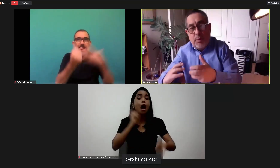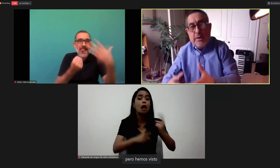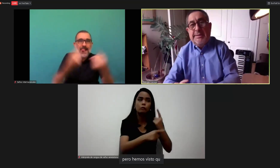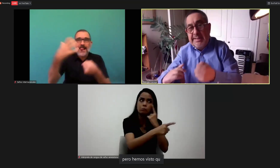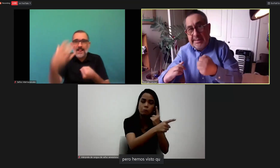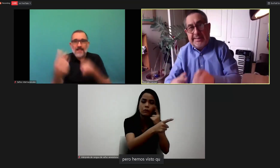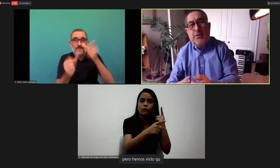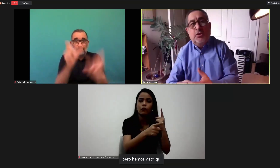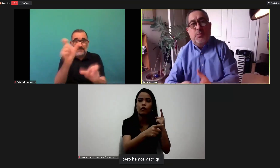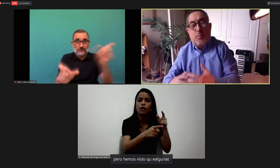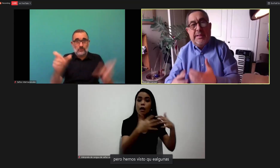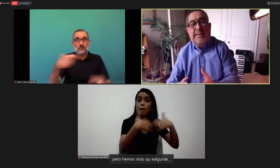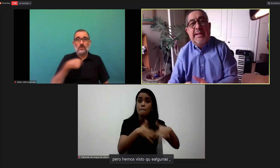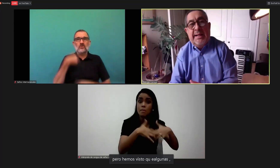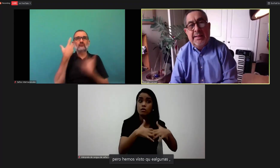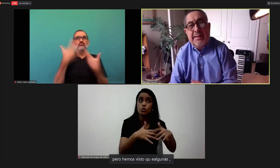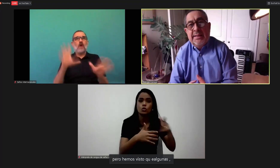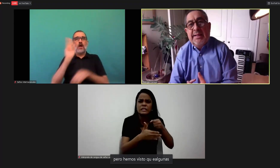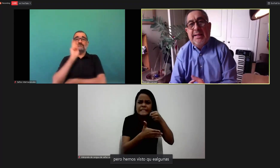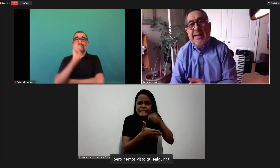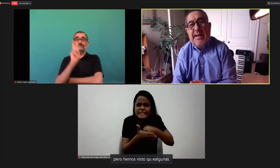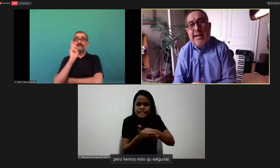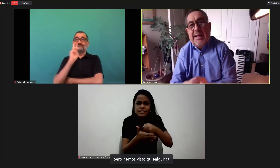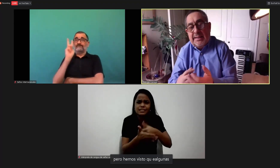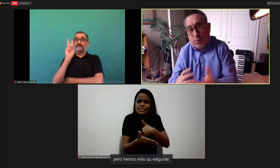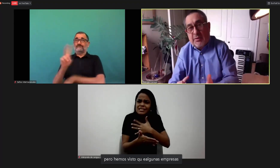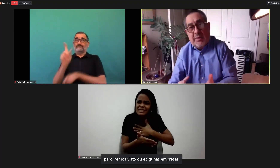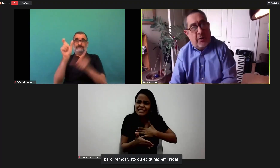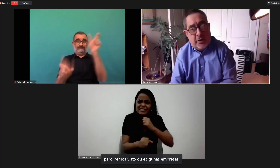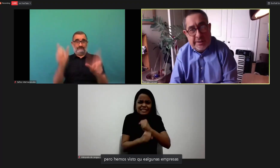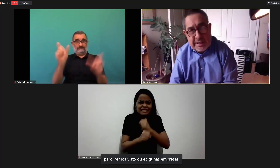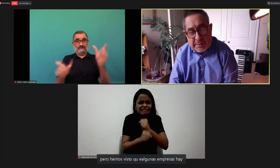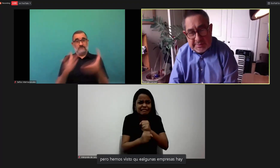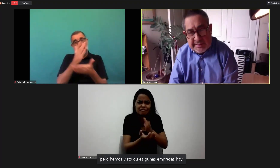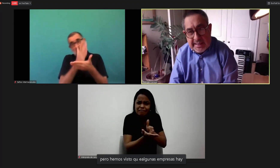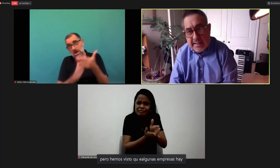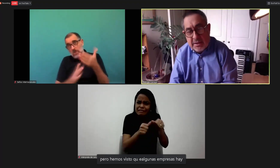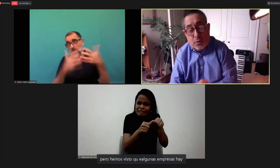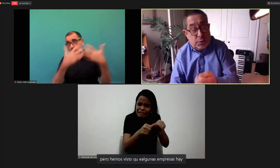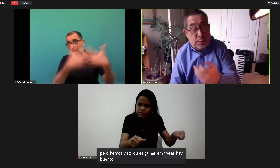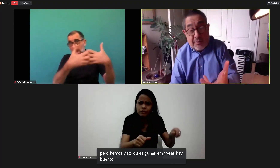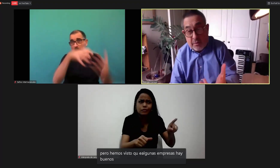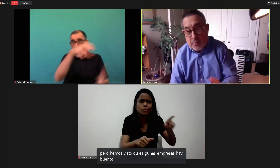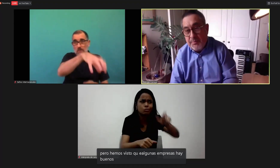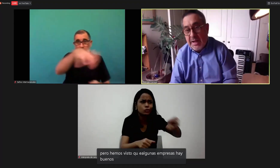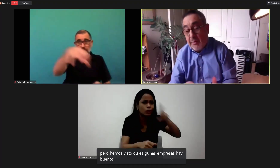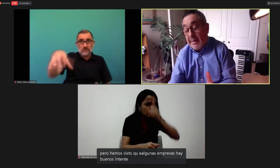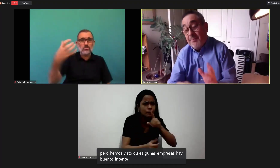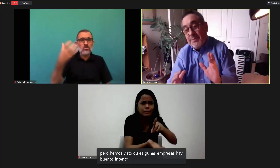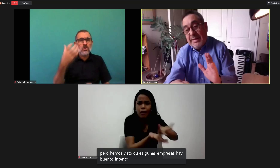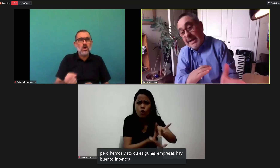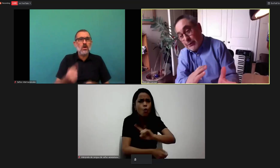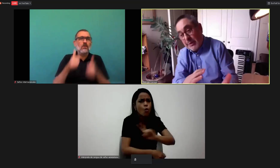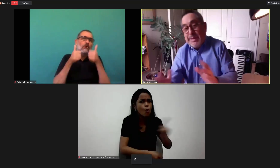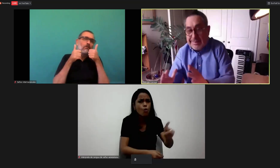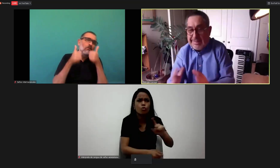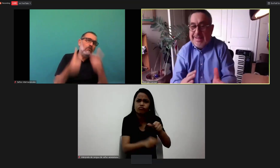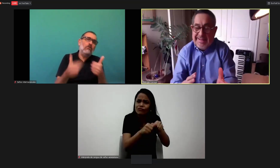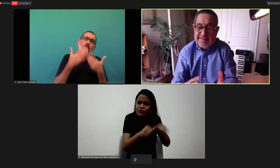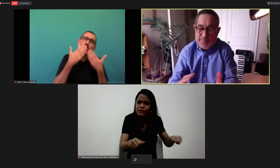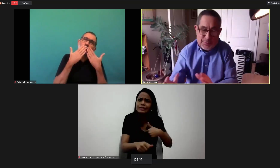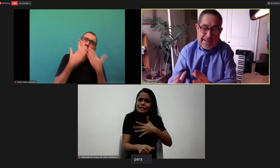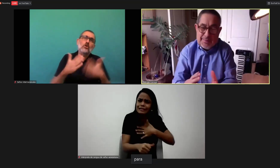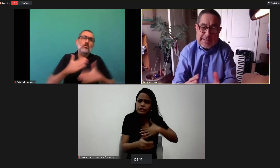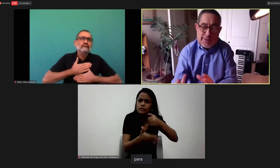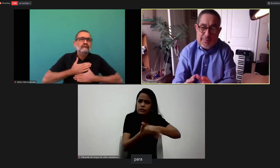hay buenos intentos por mantener a sus trabajadores con discapacidad con su trabajo. Ahora, eso también